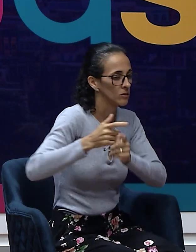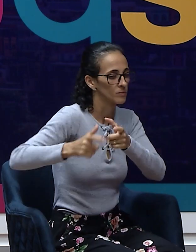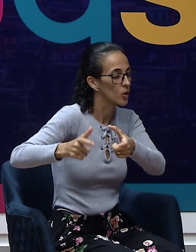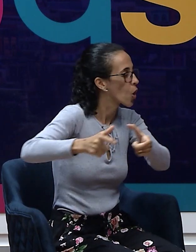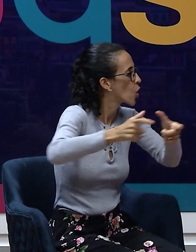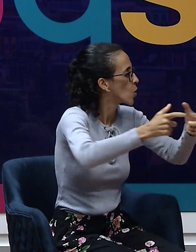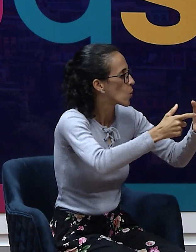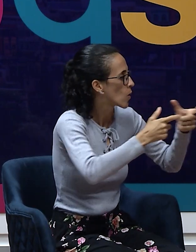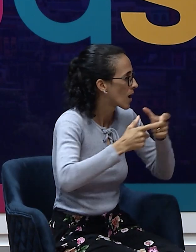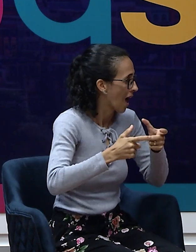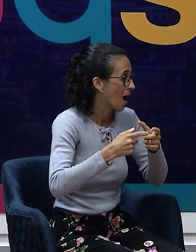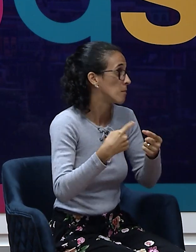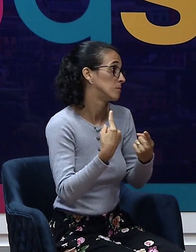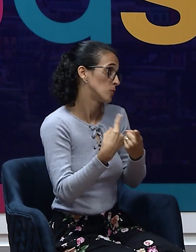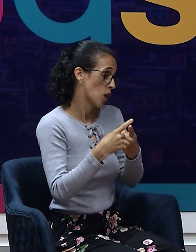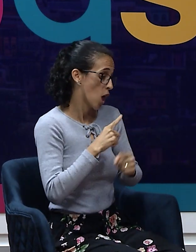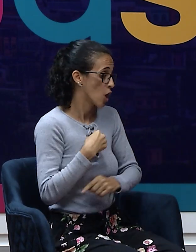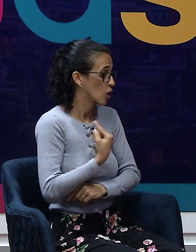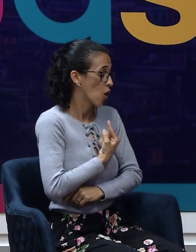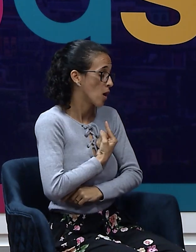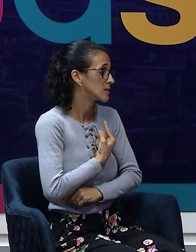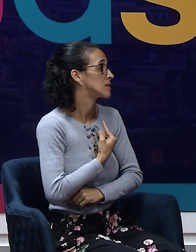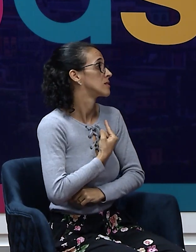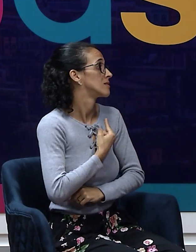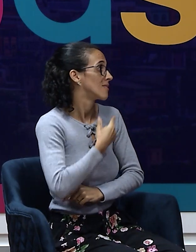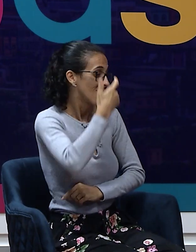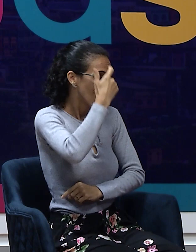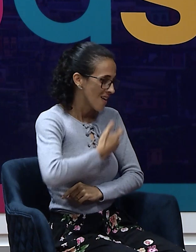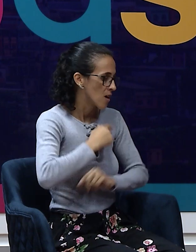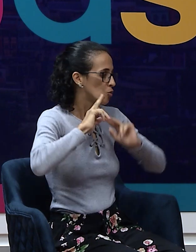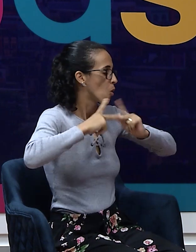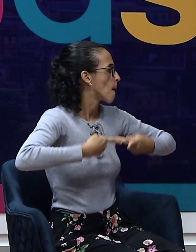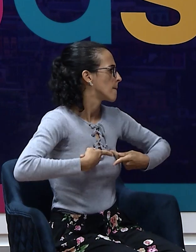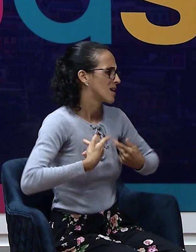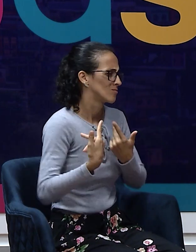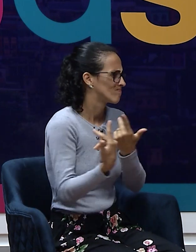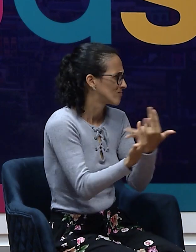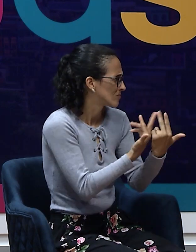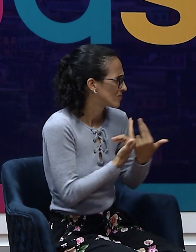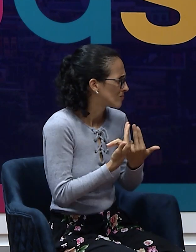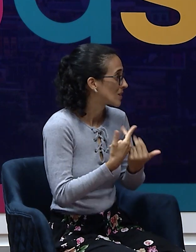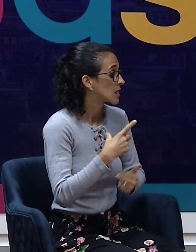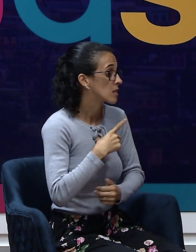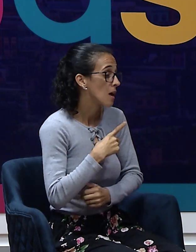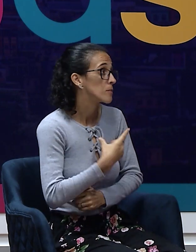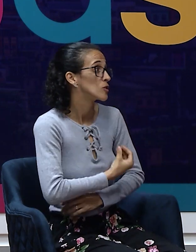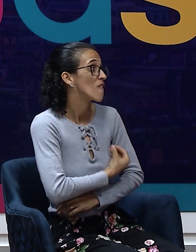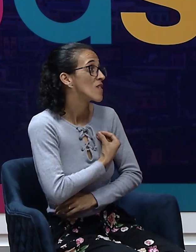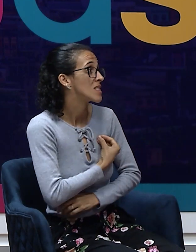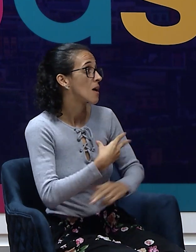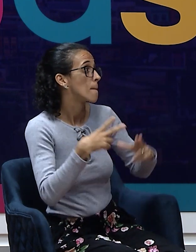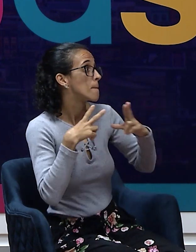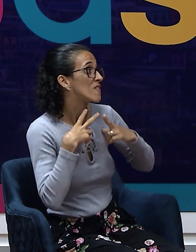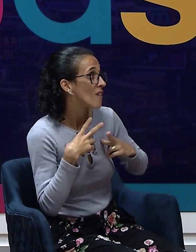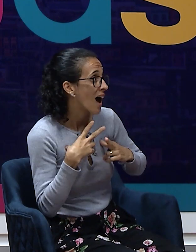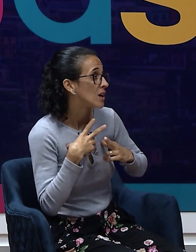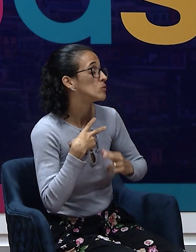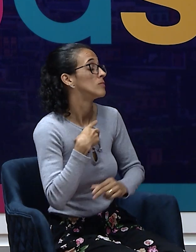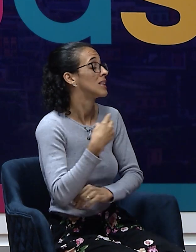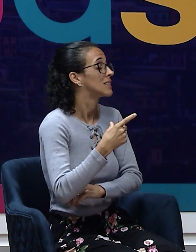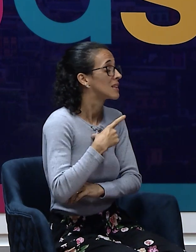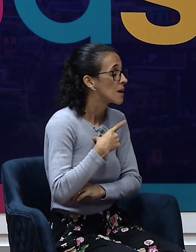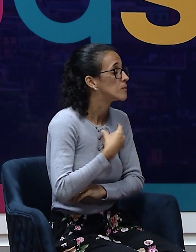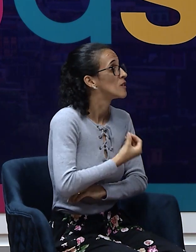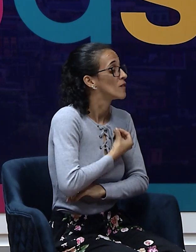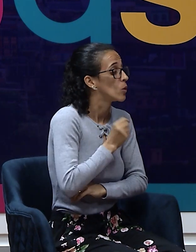comunidade surda, conhecer mesmo essas variações, porque na realidade nós somos seres humanos iguais a vocês